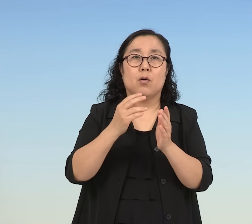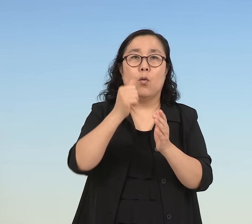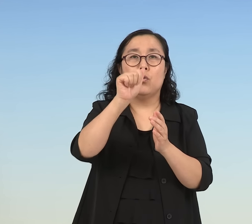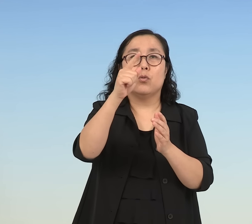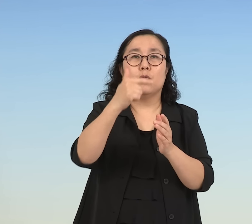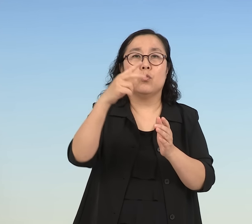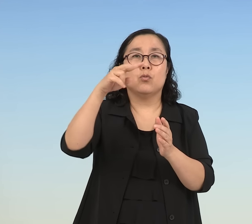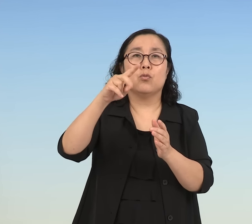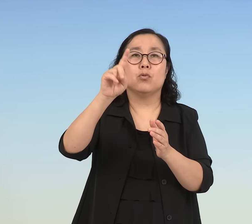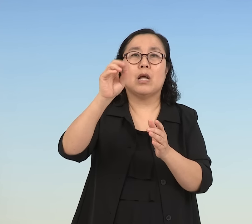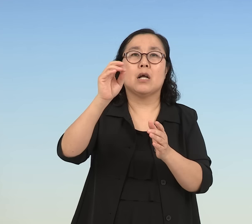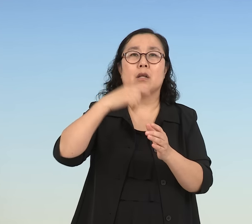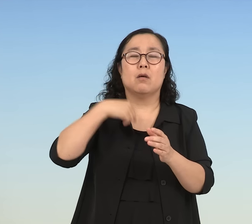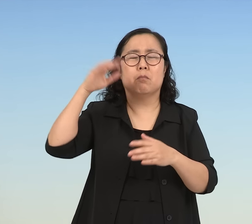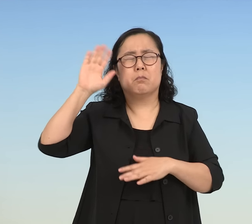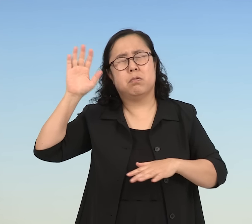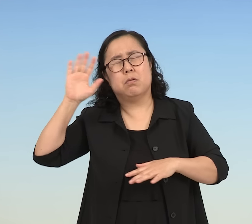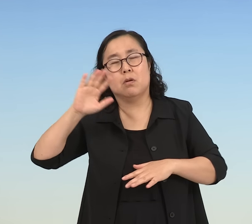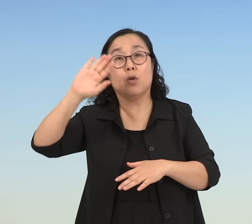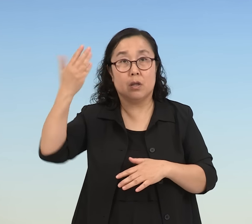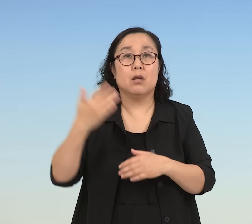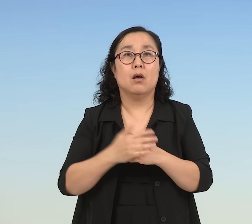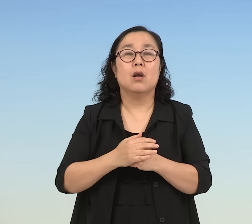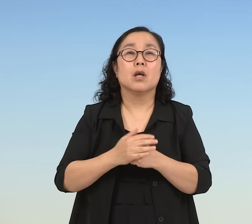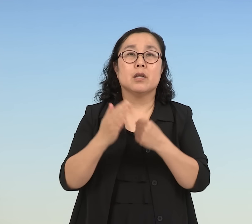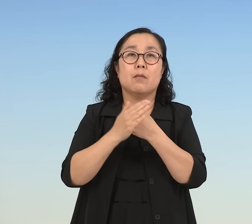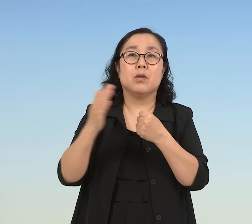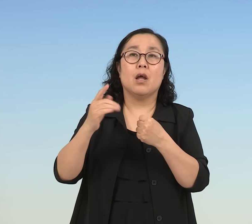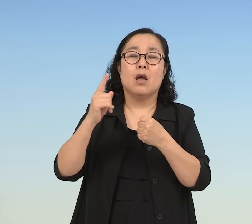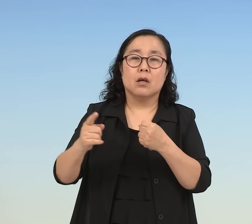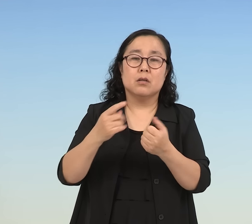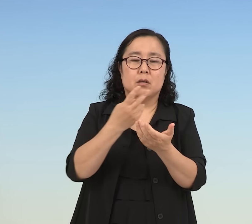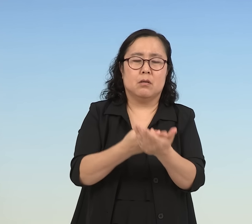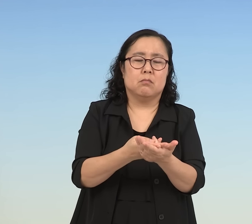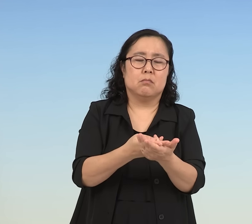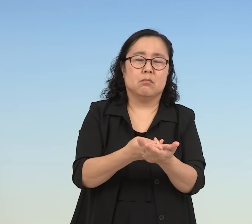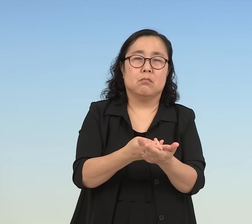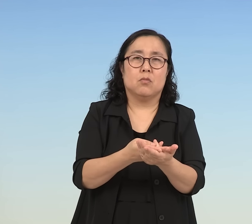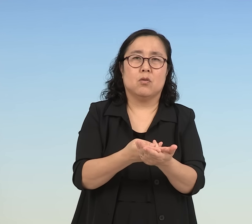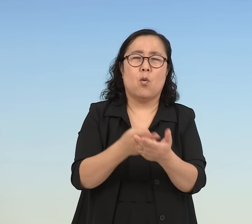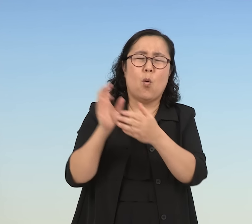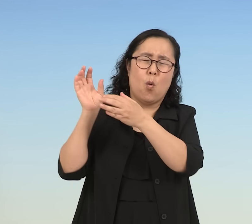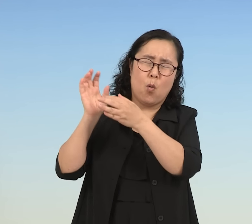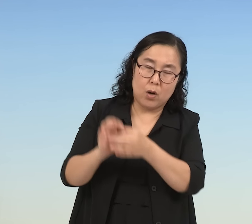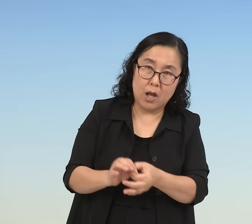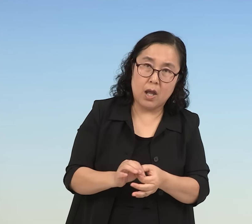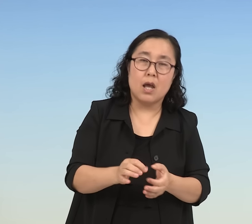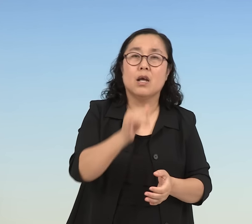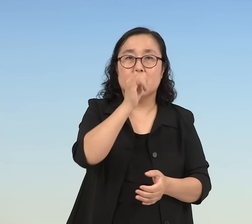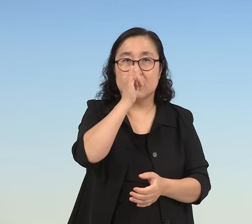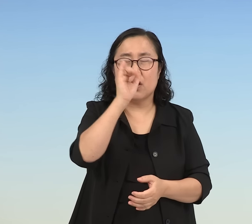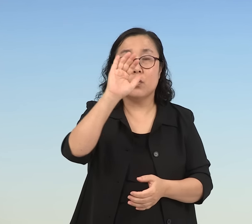사라져버린 것만 같습니다. 이런 일이 뭐 이분에게만 있습니까? 흙처럼 부셔지기 쉬운 인생길에 막 늘 있는 일 아닙니까?